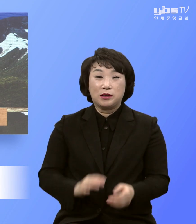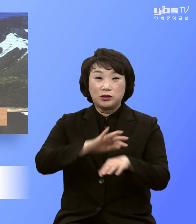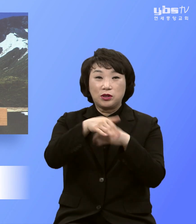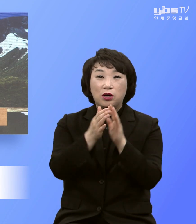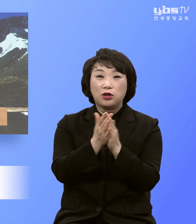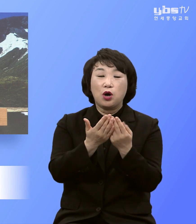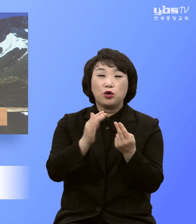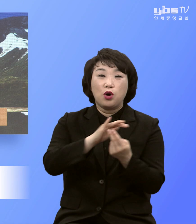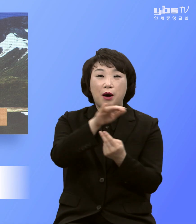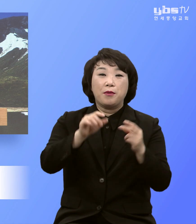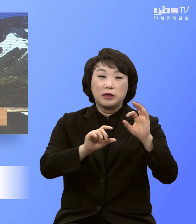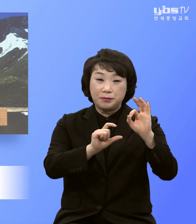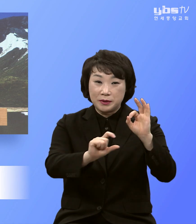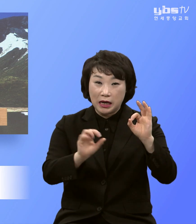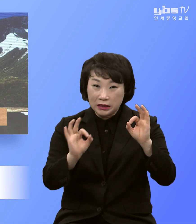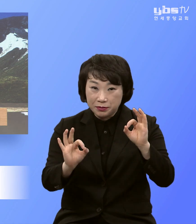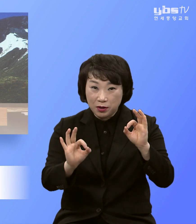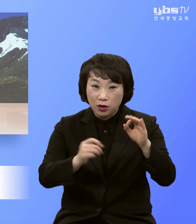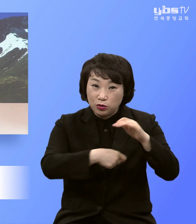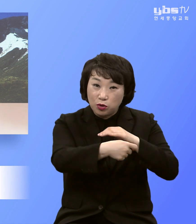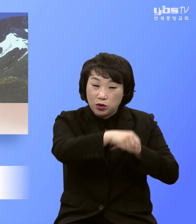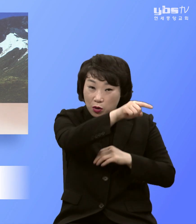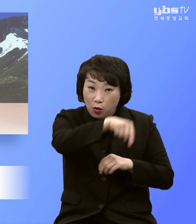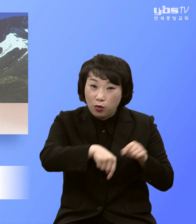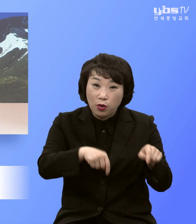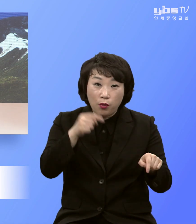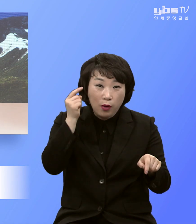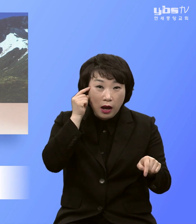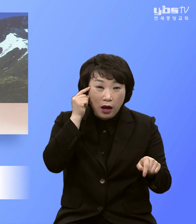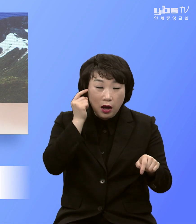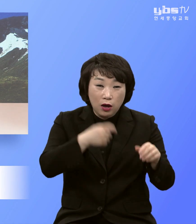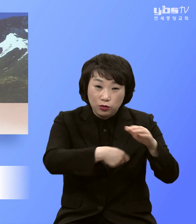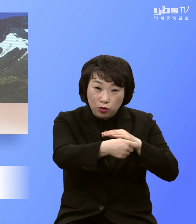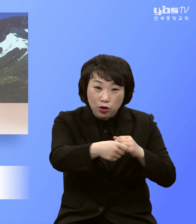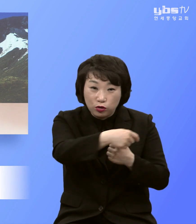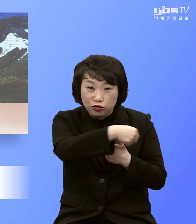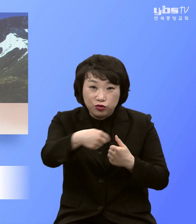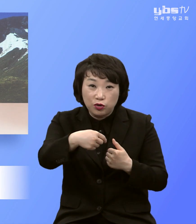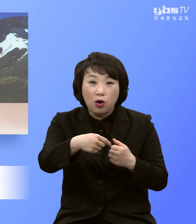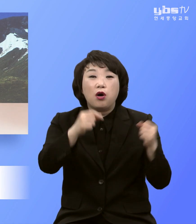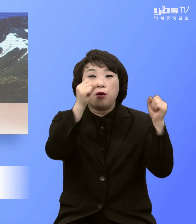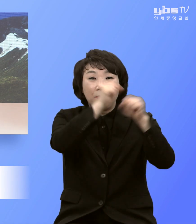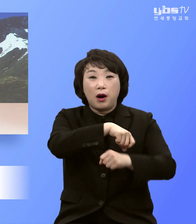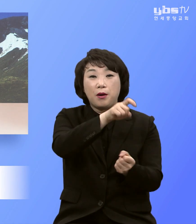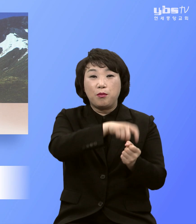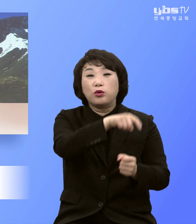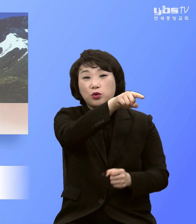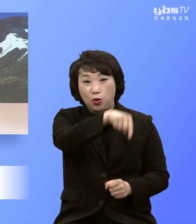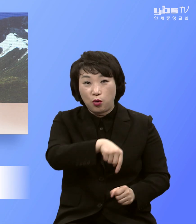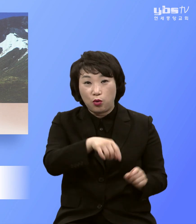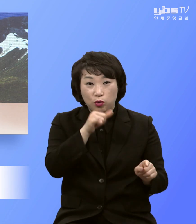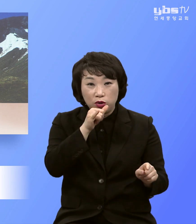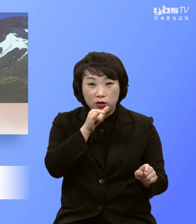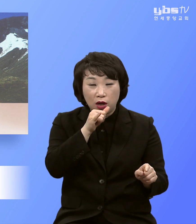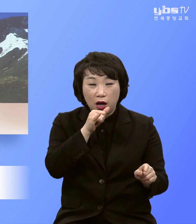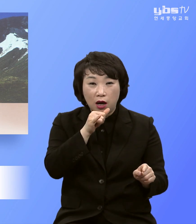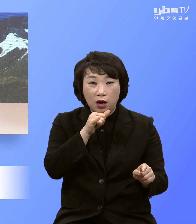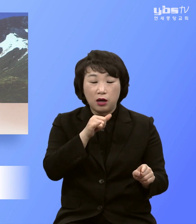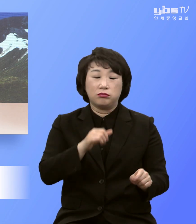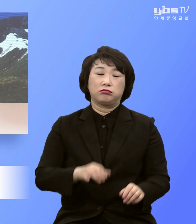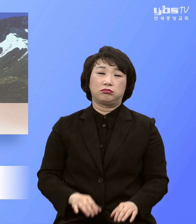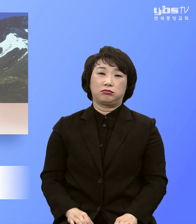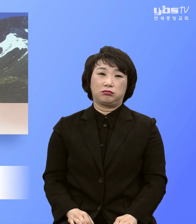요한복음 10장 10절에 도적이 오는 것은 도둑질하고 죽이고 멸망시키려는